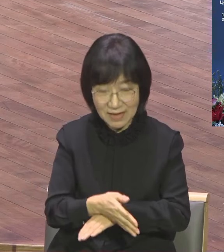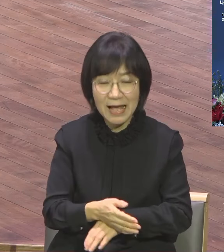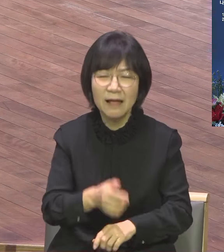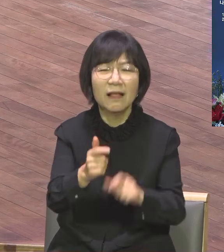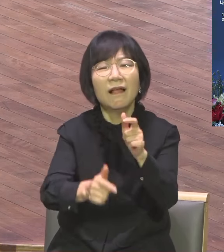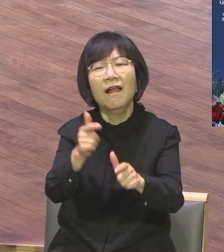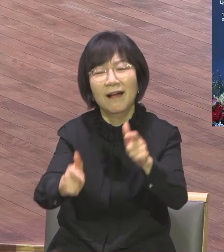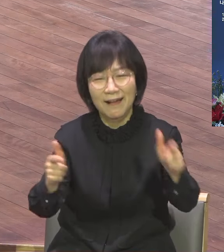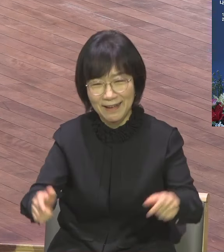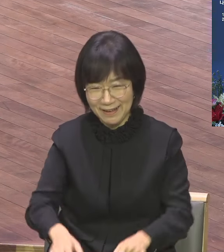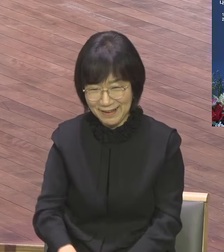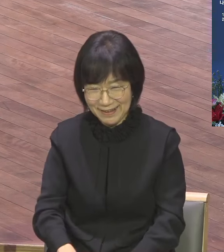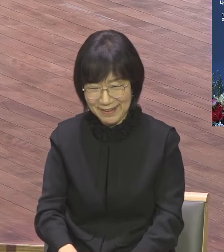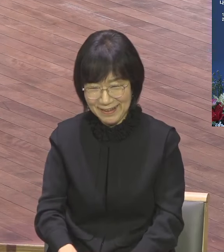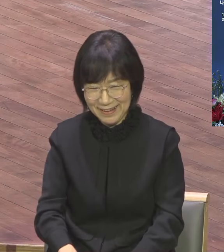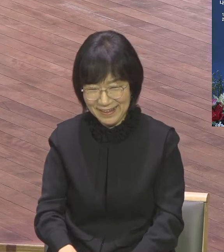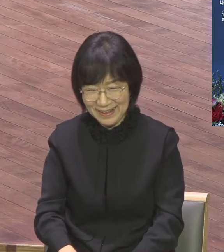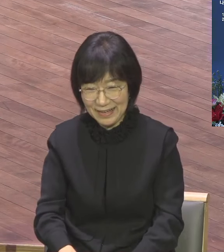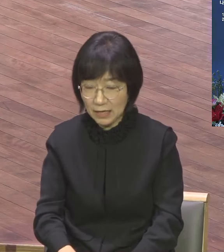그 안 했다고 또 뭐라 하면 안 돼요.